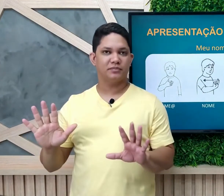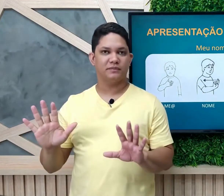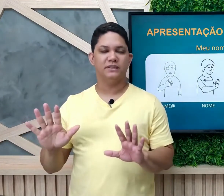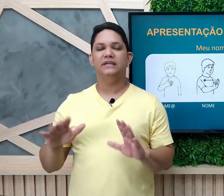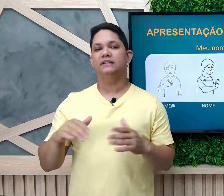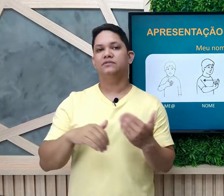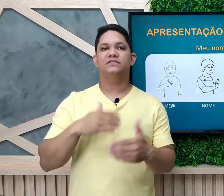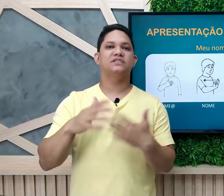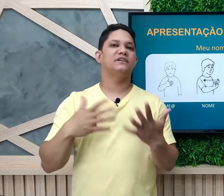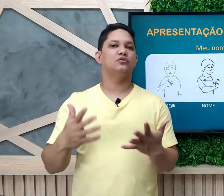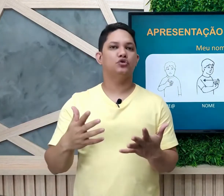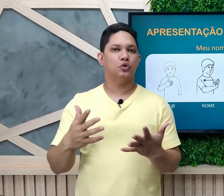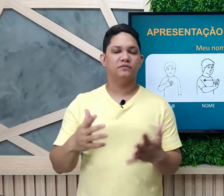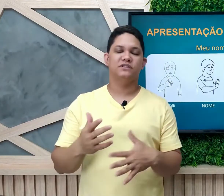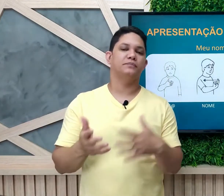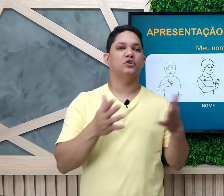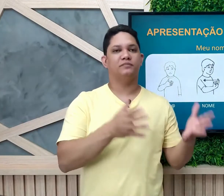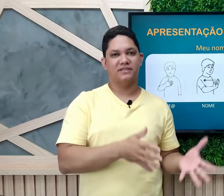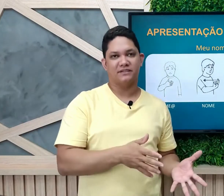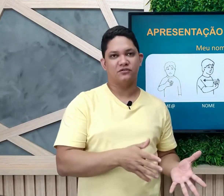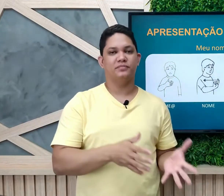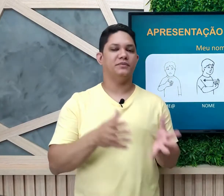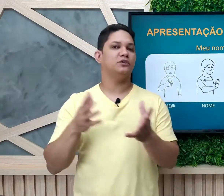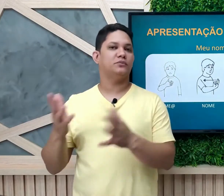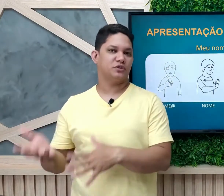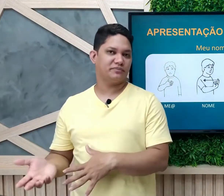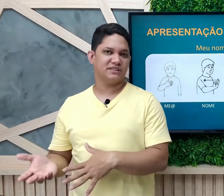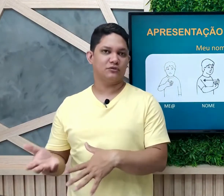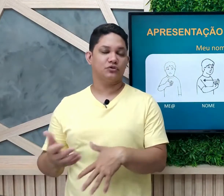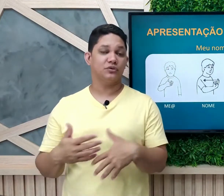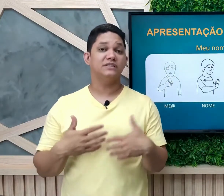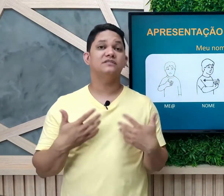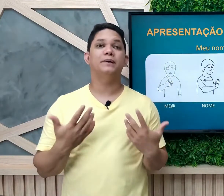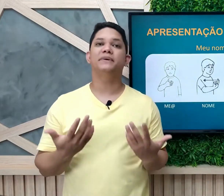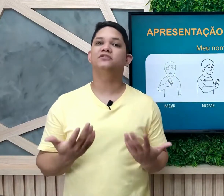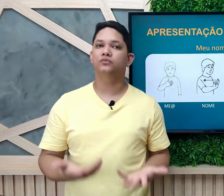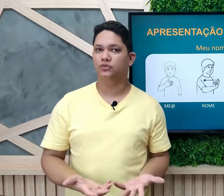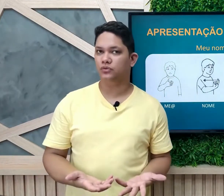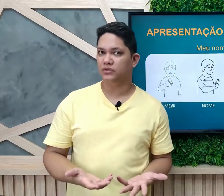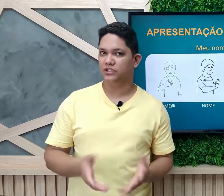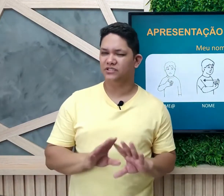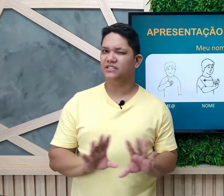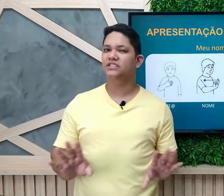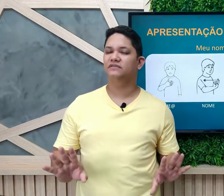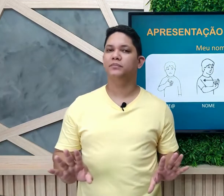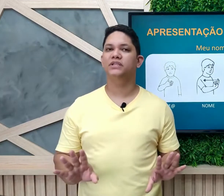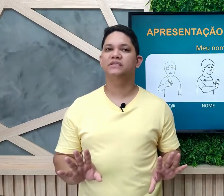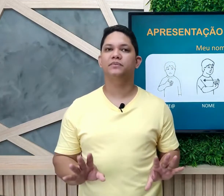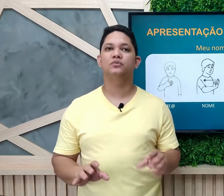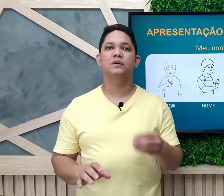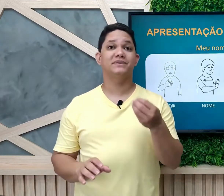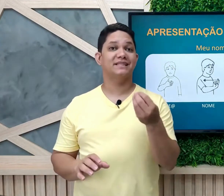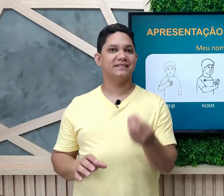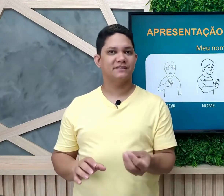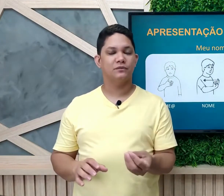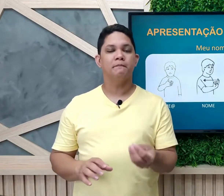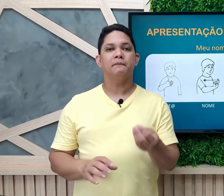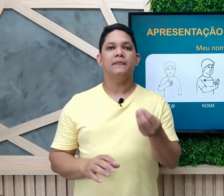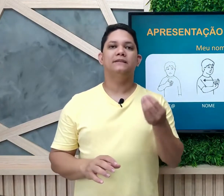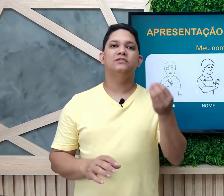problema. Então, se você tiver 2 nomes, você pode apresentar só o primeiro, pode apresentar os 2, isso depende muito do contexto. Se você estiver, por exemplo, numa apresentação de